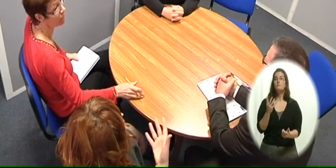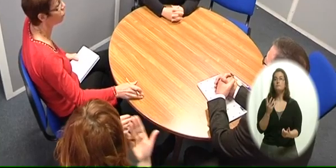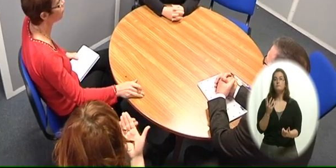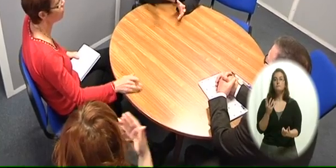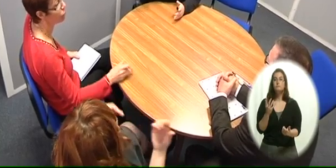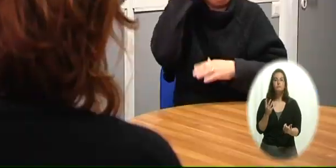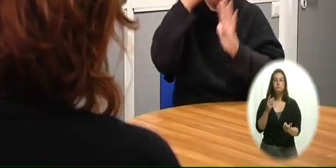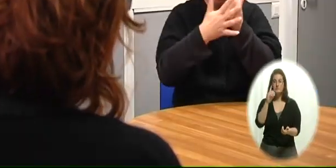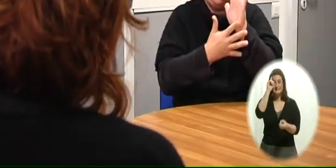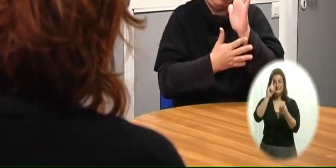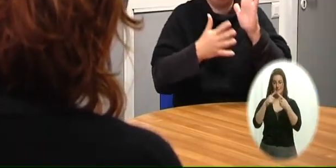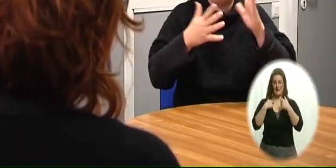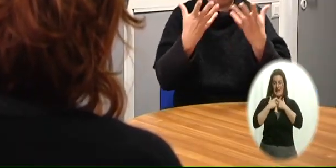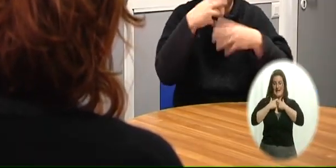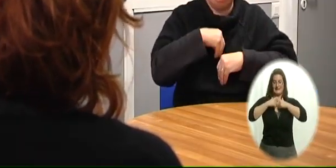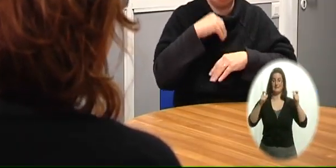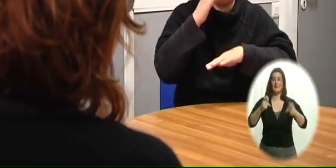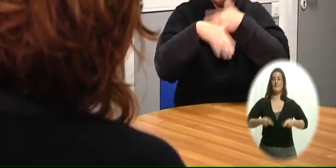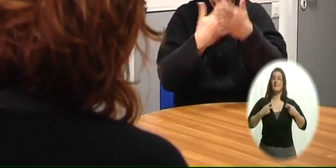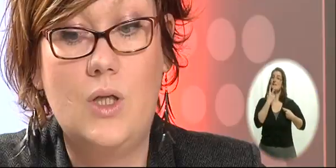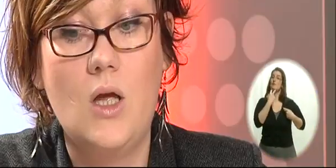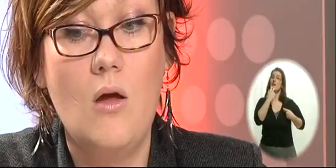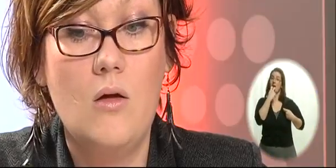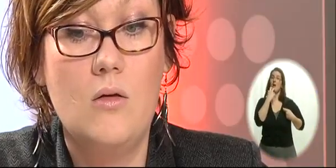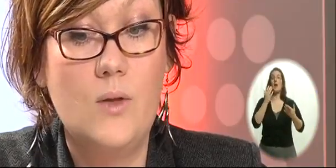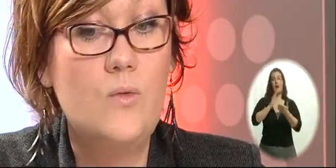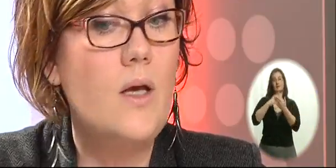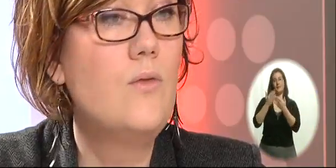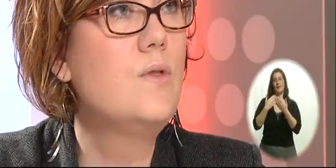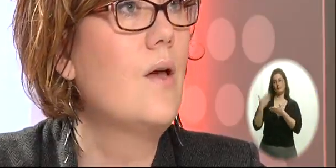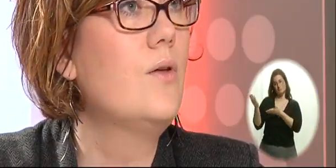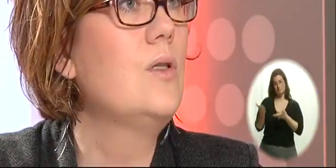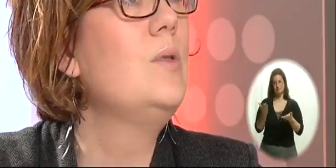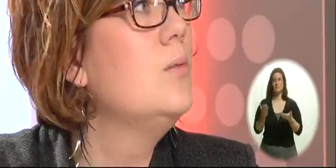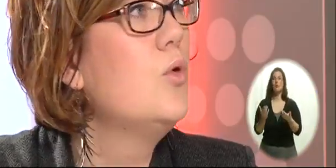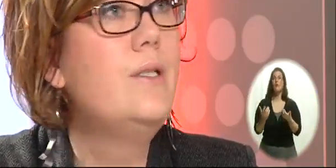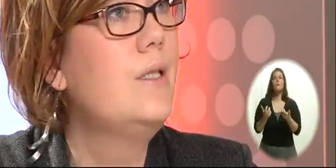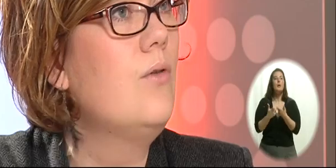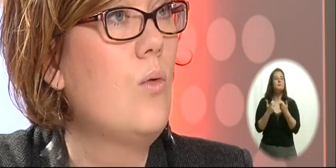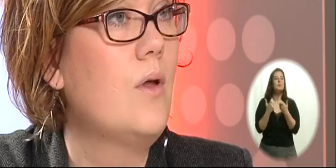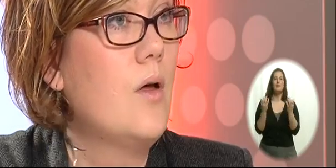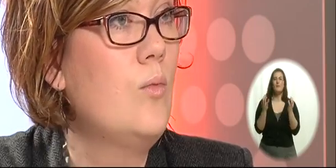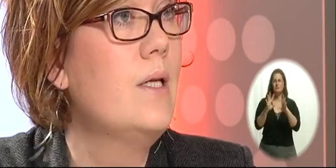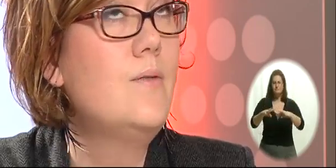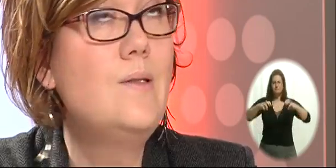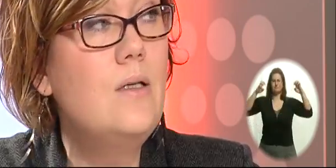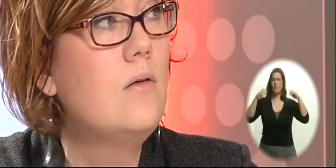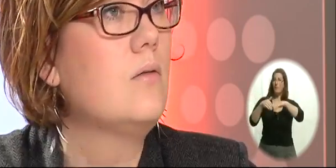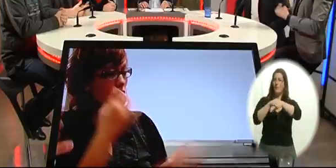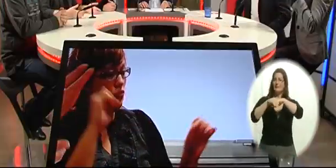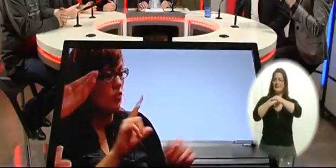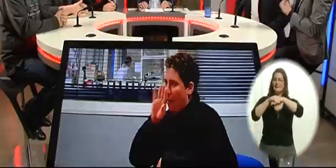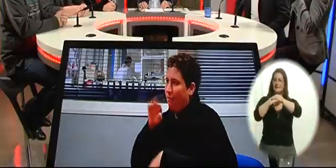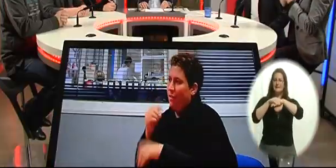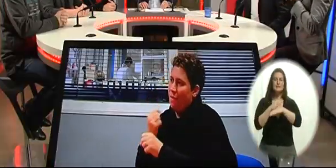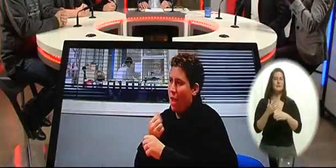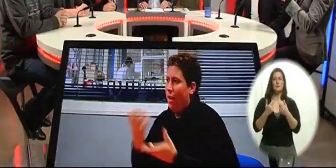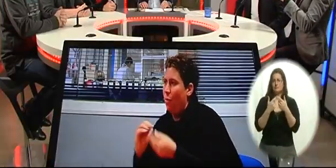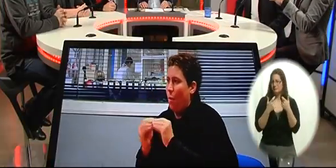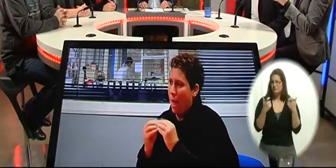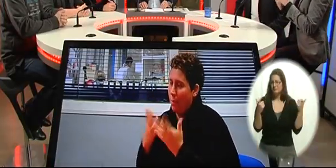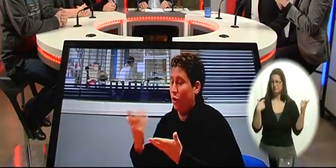dans le cadre de l'accessibilité à la vie citoyenne, en fait. Donc sur des... D'accord. Ça nous est arrivé aussi de travailler sur des meetings politiques. Voilà, on a vraiment une activité très, très, très